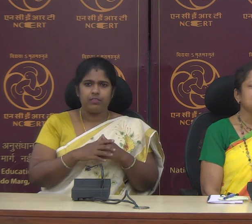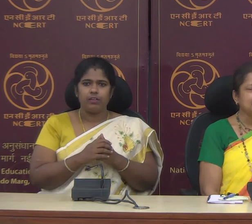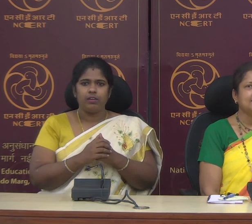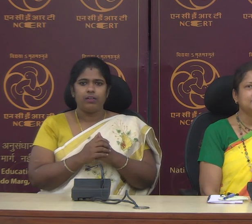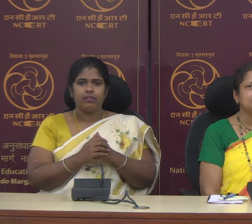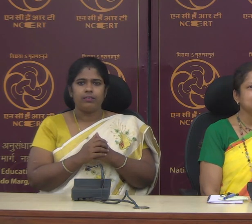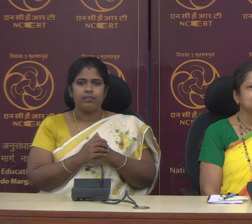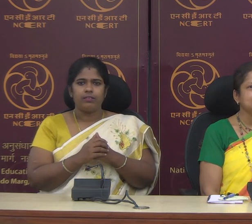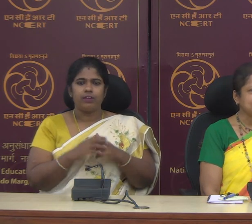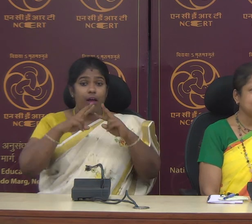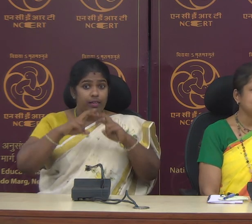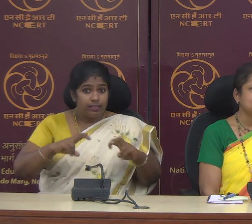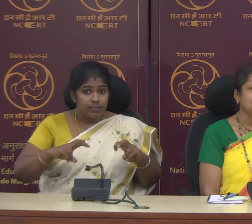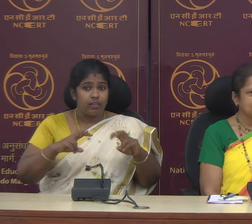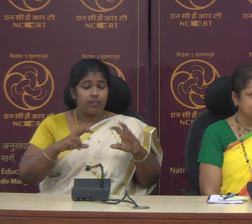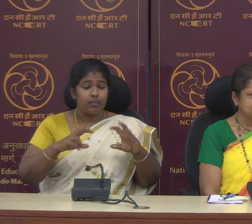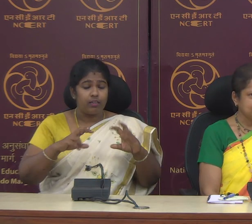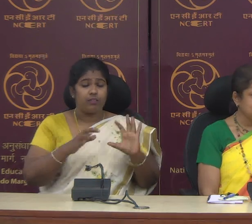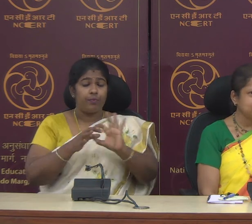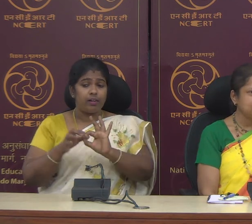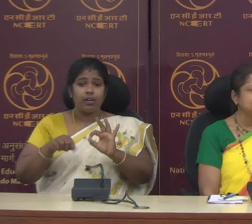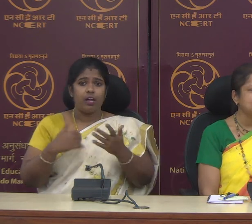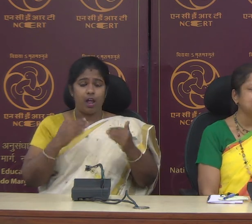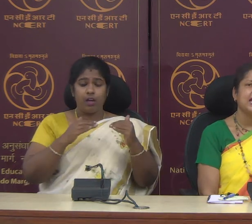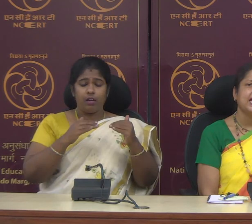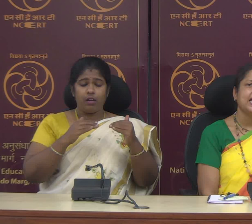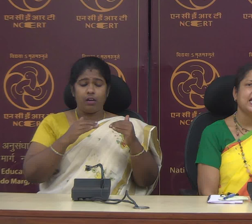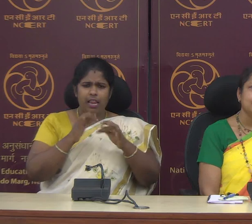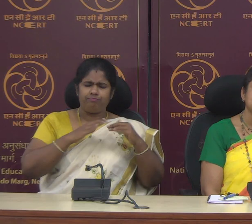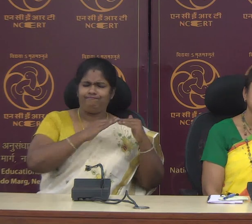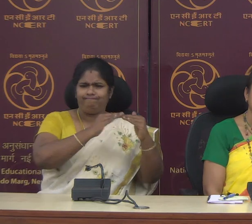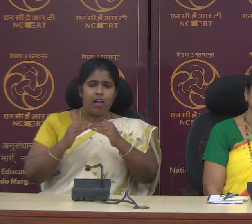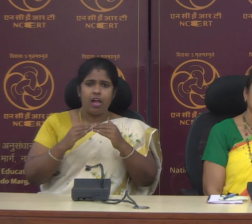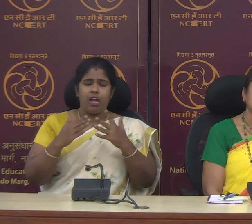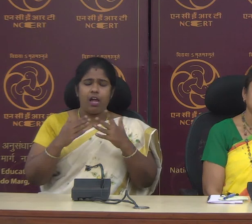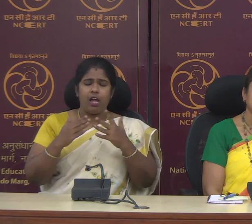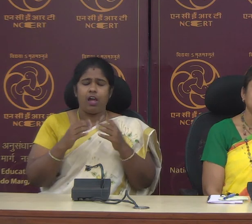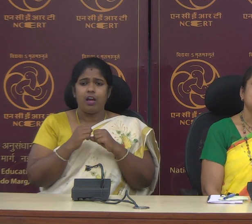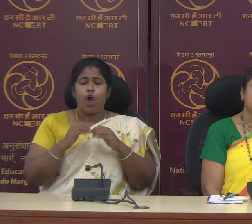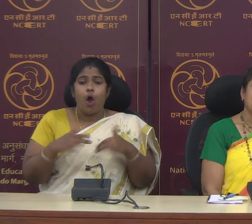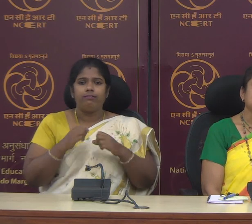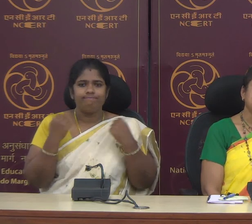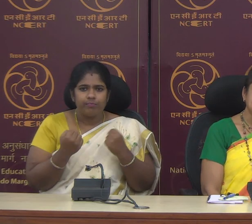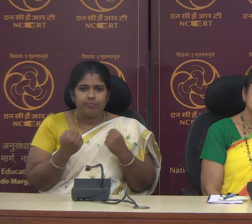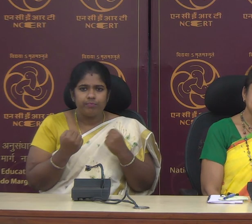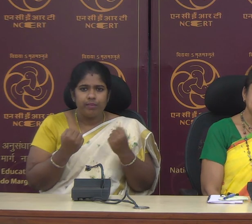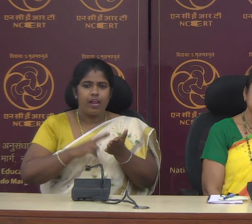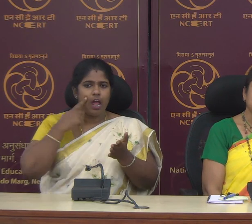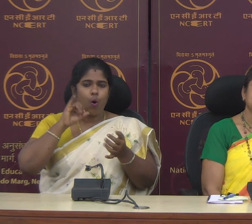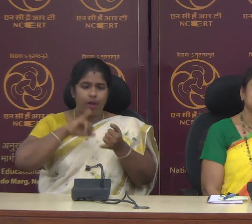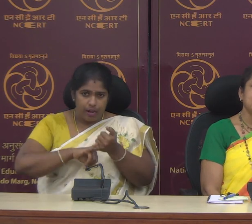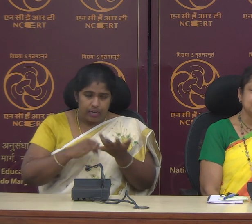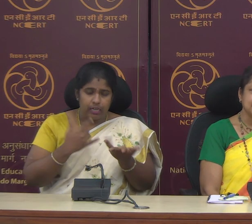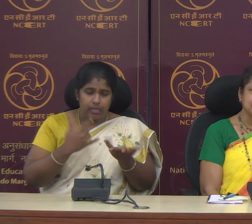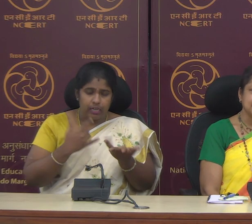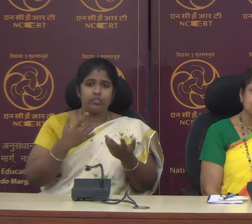का एक डायमेंशन स्टैंडर्डाइजेशन ऑफ साइन लैंग्वेज भी है, जिसके लिए NIOS भी काम कर रहा है और NCERT भी काम